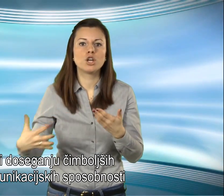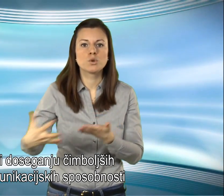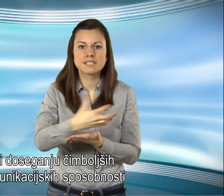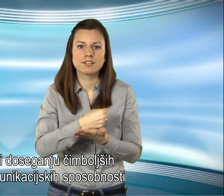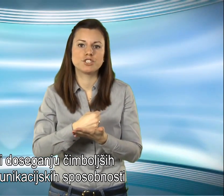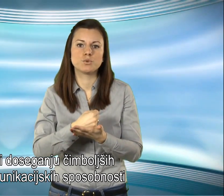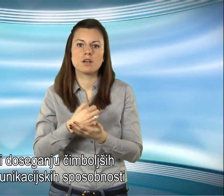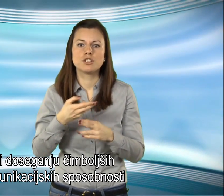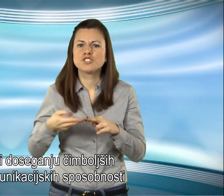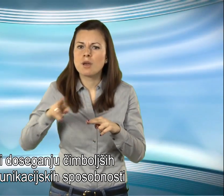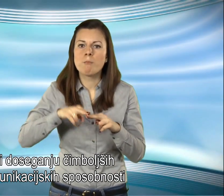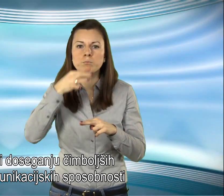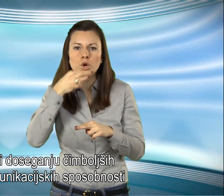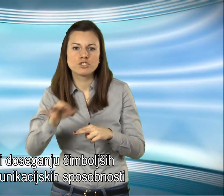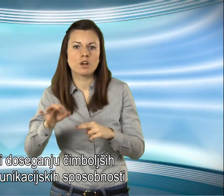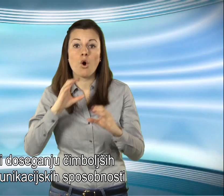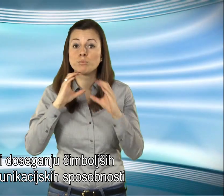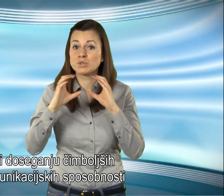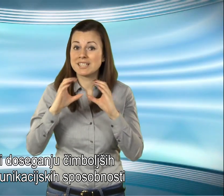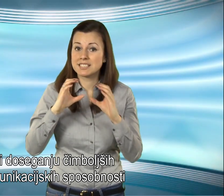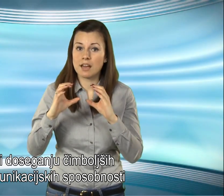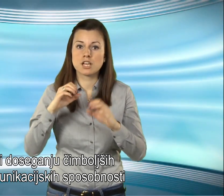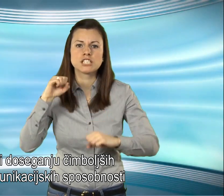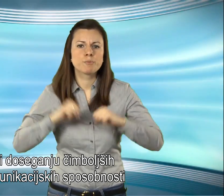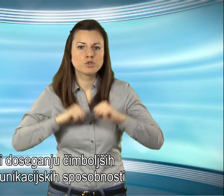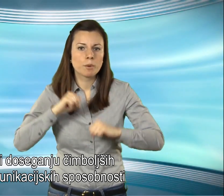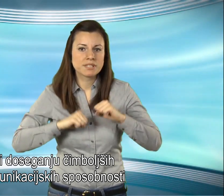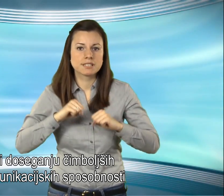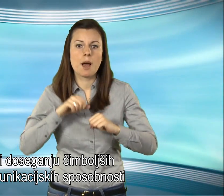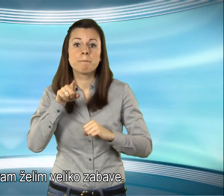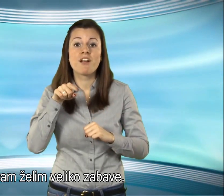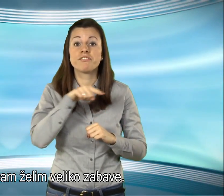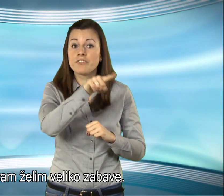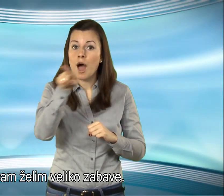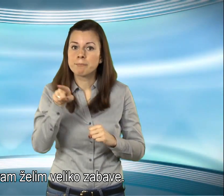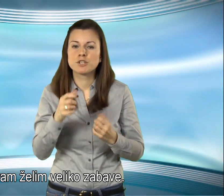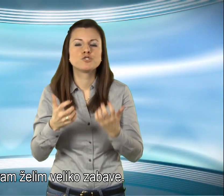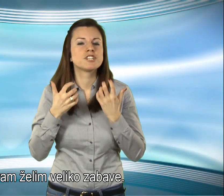Pri doseganju čim boljših komunikacijskih sposobnosti pa vam želim veliko zabave.